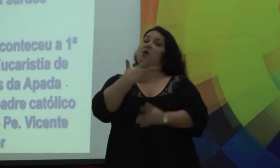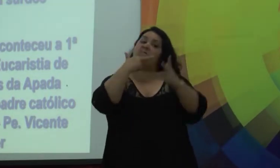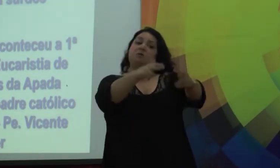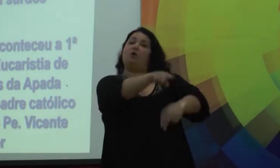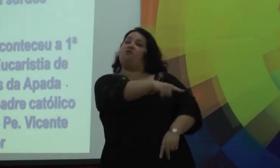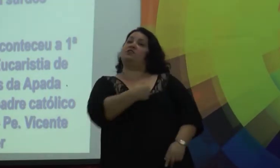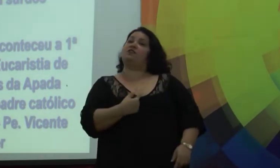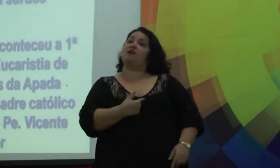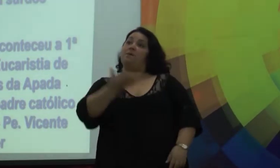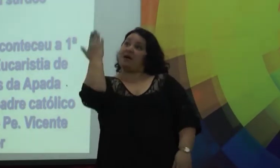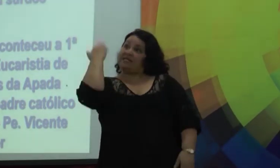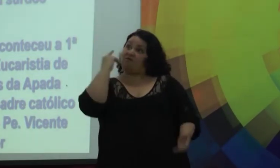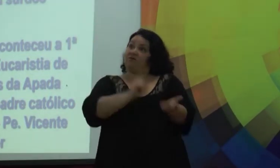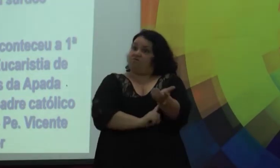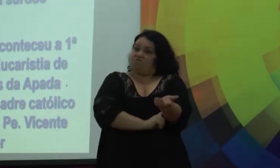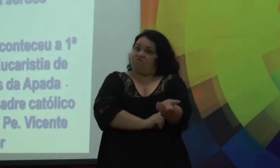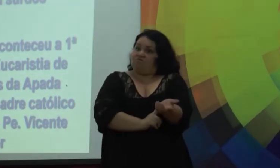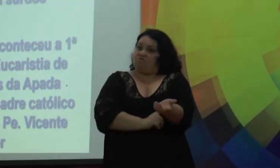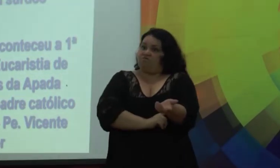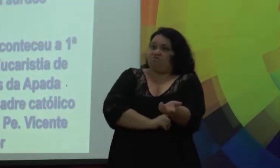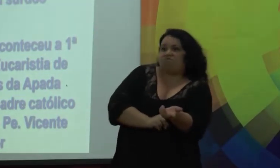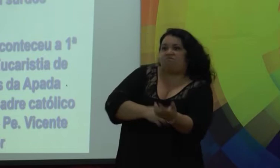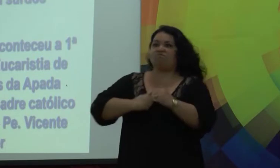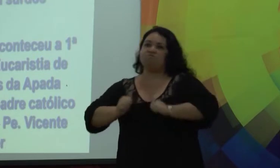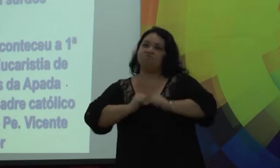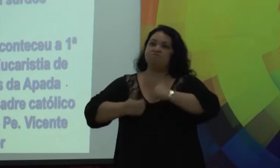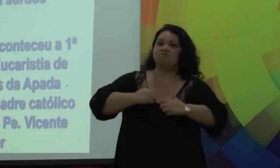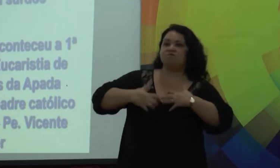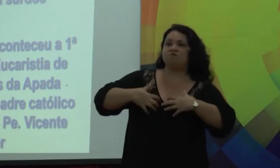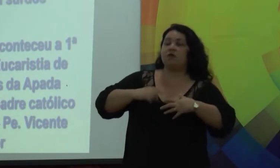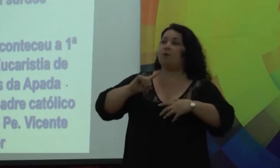assim, porque você depois que ficou, você foi espírita, você ficou calma.